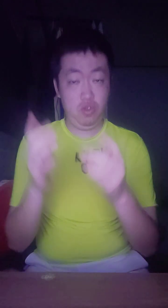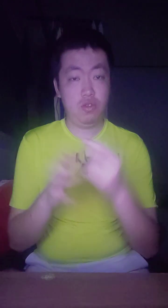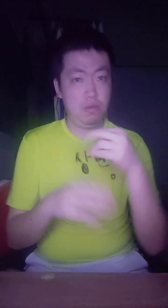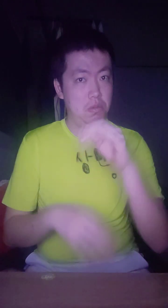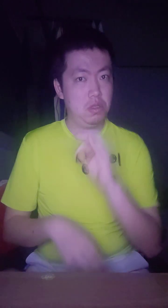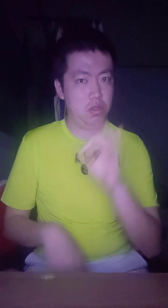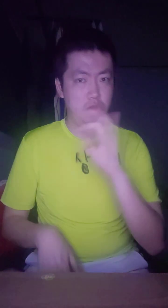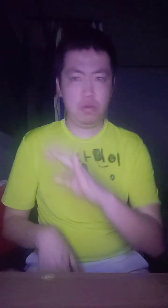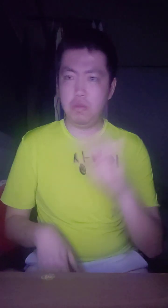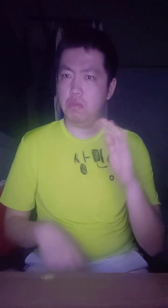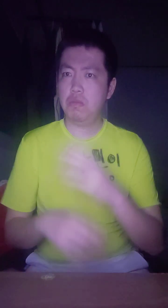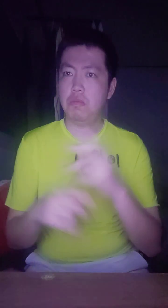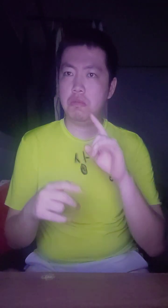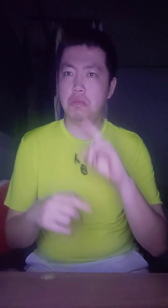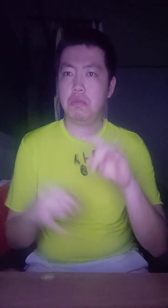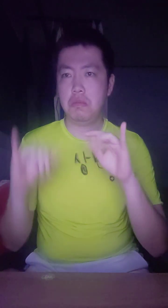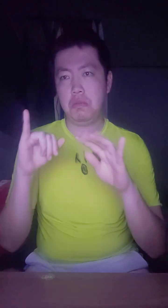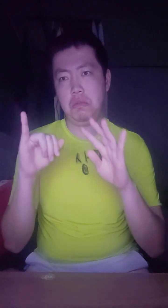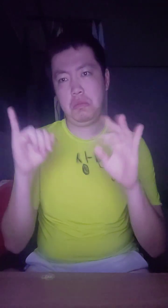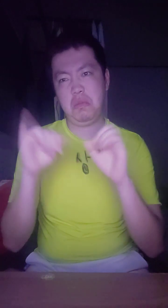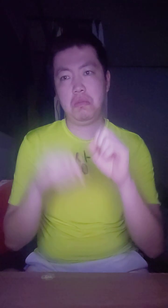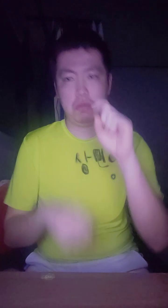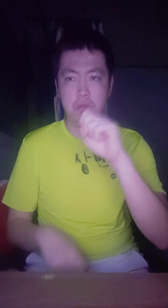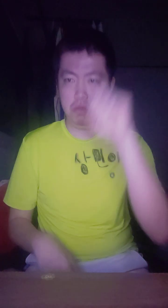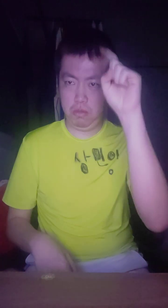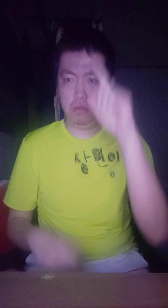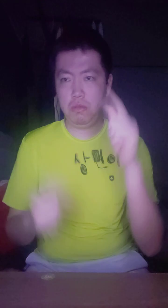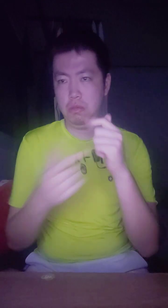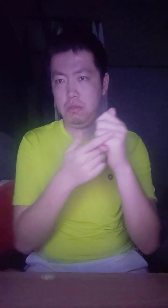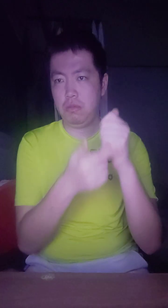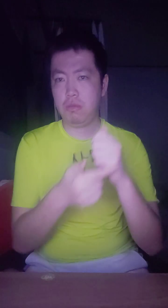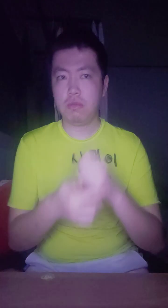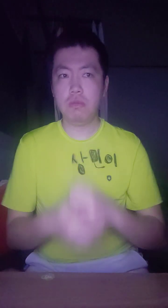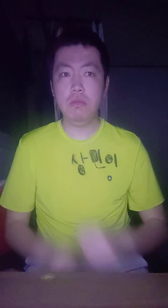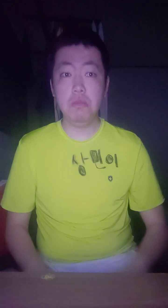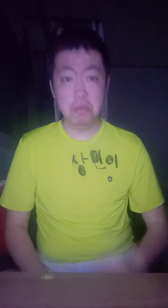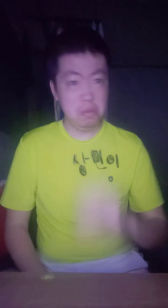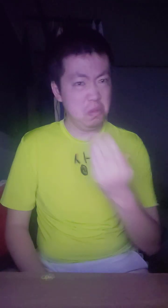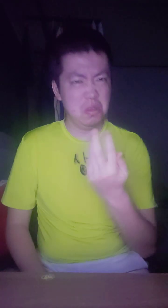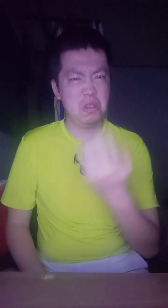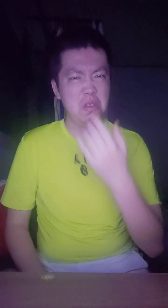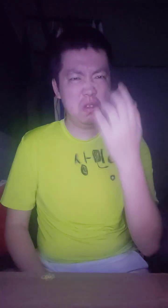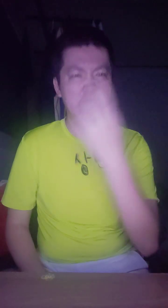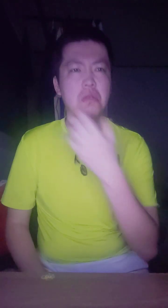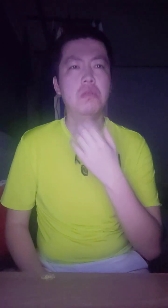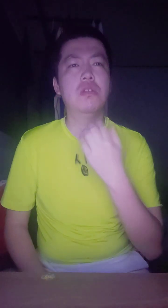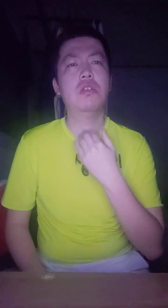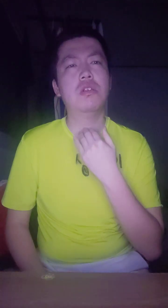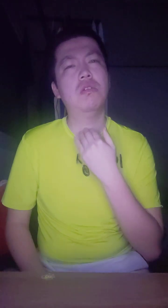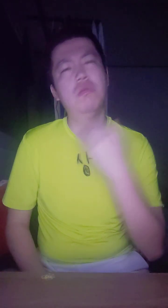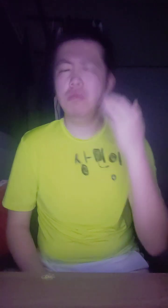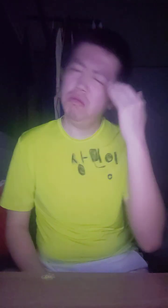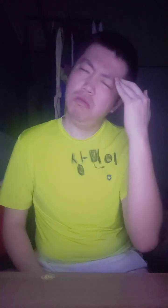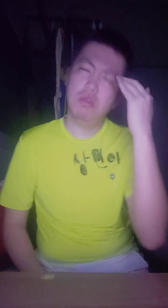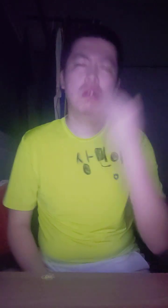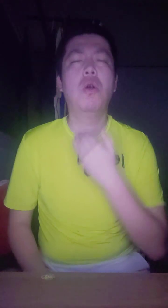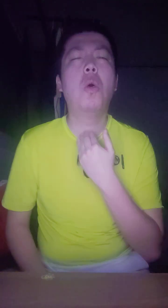산업안전보건법상 기준치의 무려 60배가 넘는 수치입니다. 고농도가 아니다 하더라도 미식급, 오심, 구토,